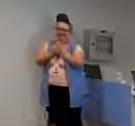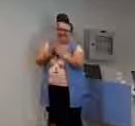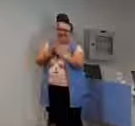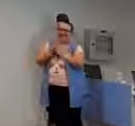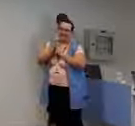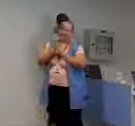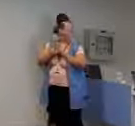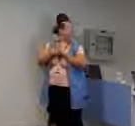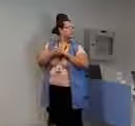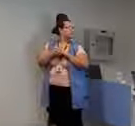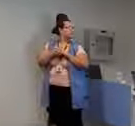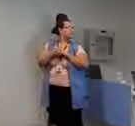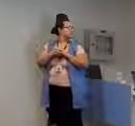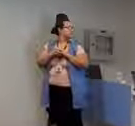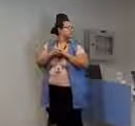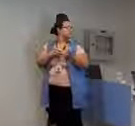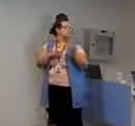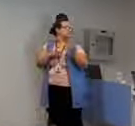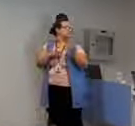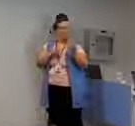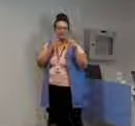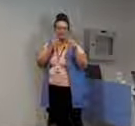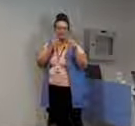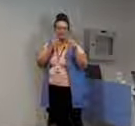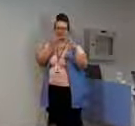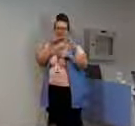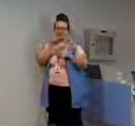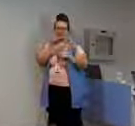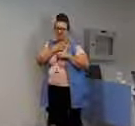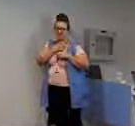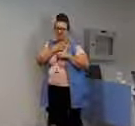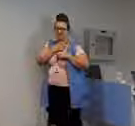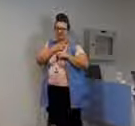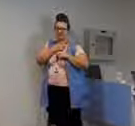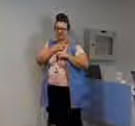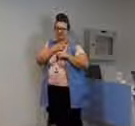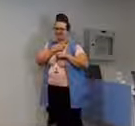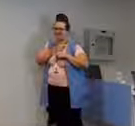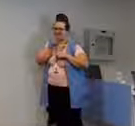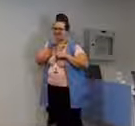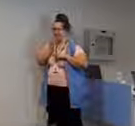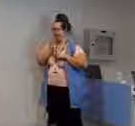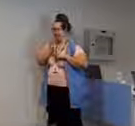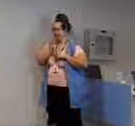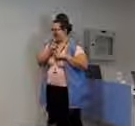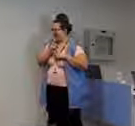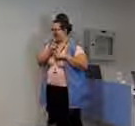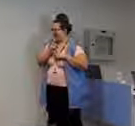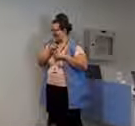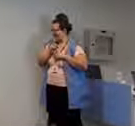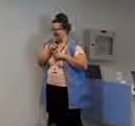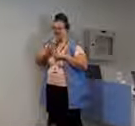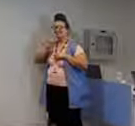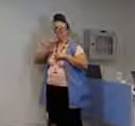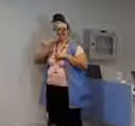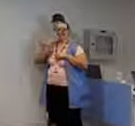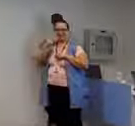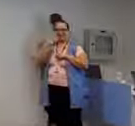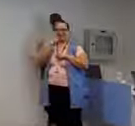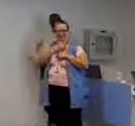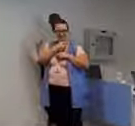está se comportando, e olha, já estou vendo que está formando um encruamento de material aqui, ó. Que por mais que depois no outro estágio eu tenho